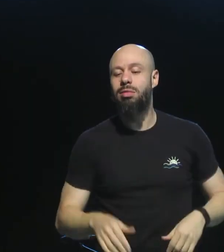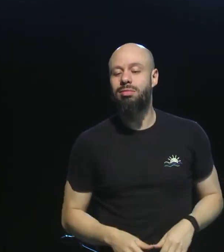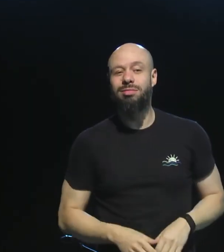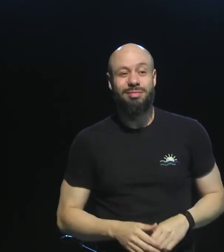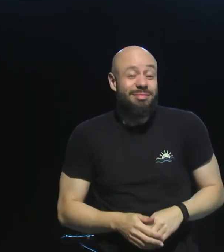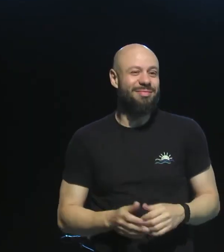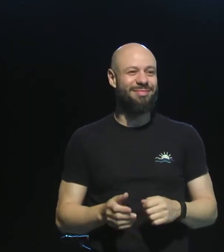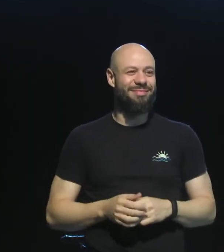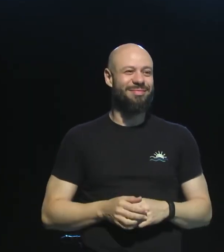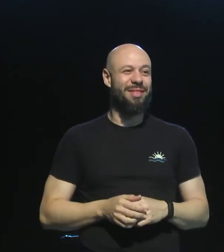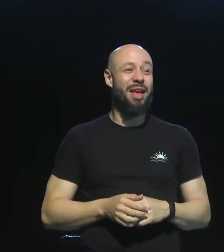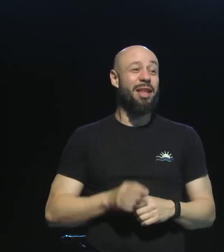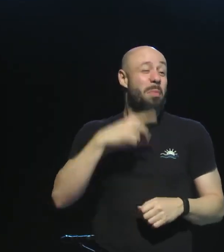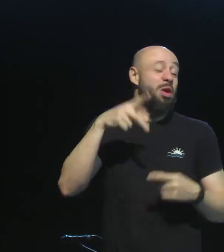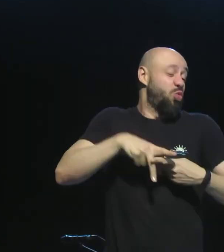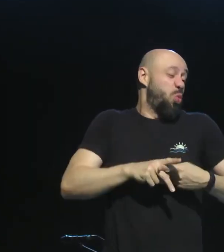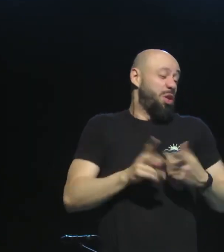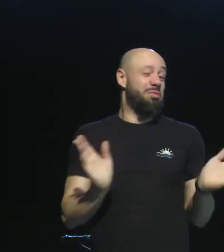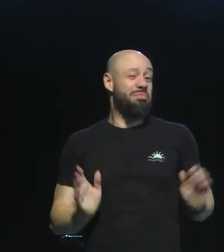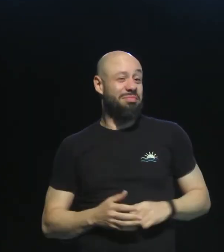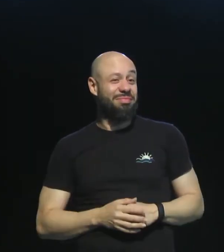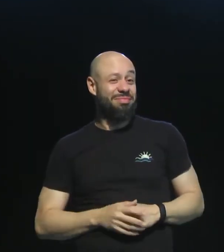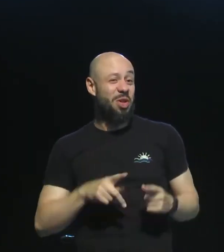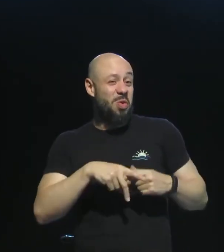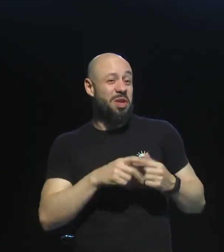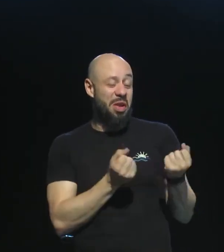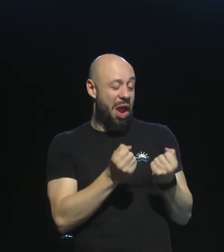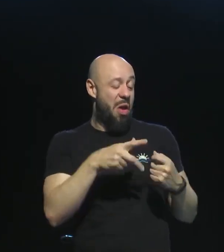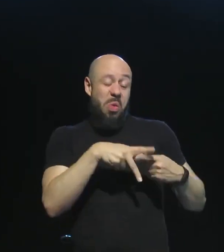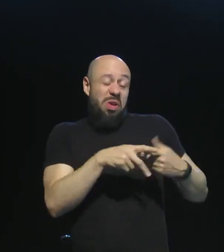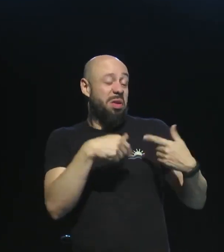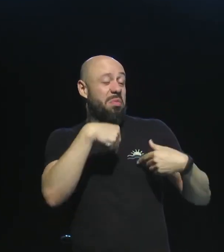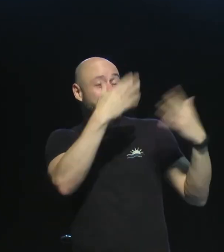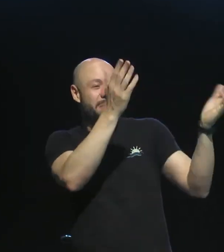E vou descer ainda e vou fazer uma imposição de mão santa.